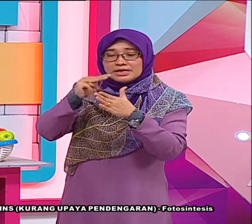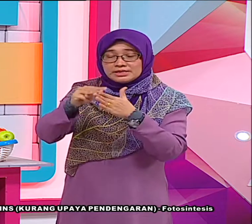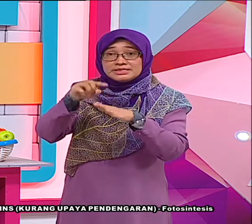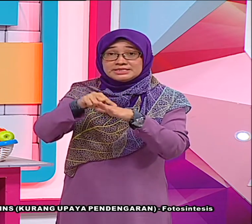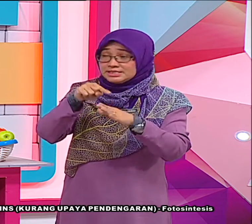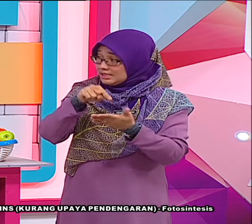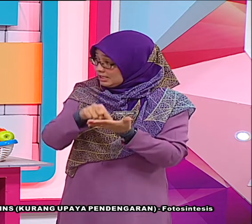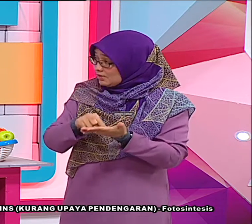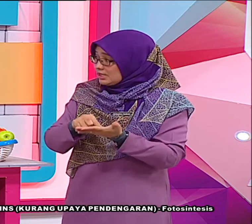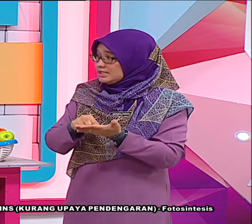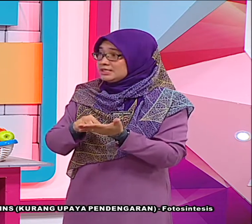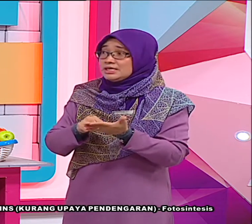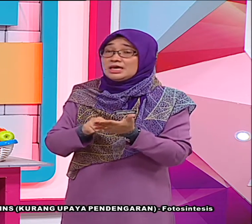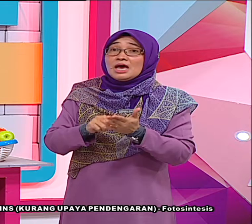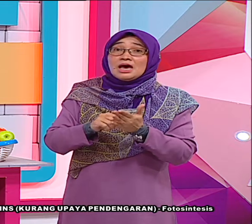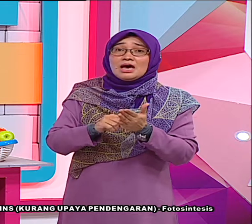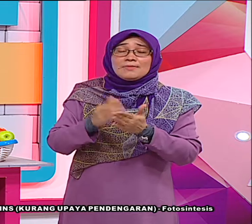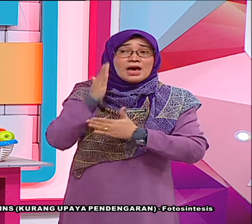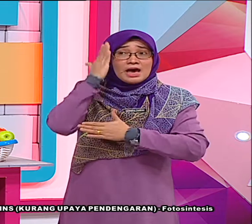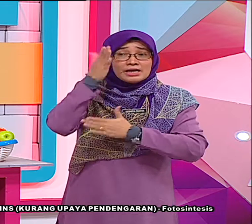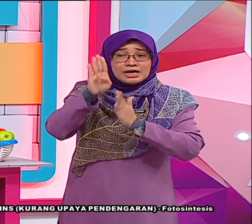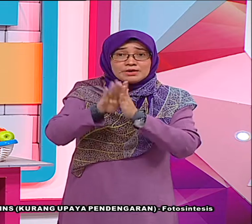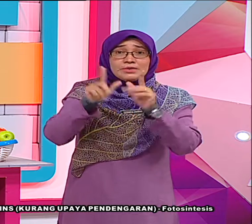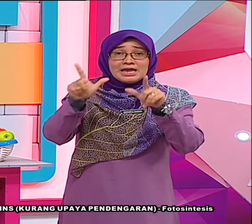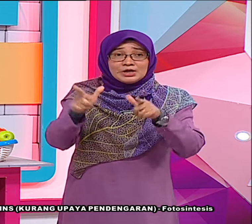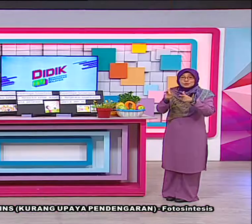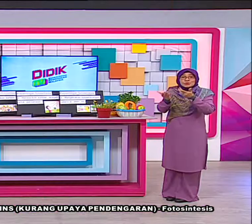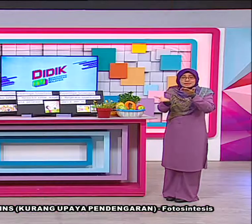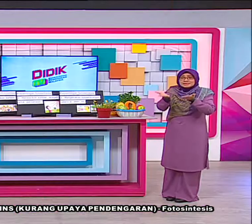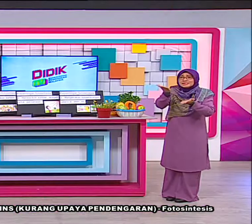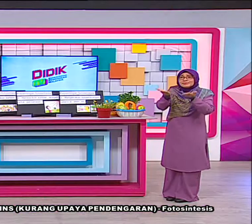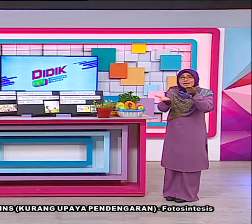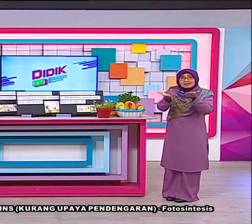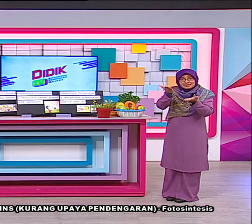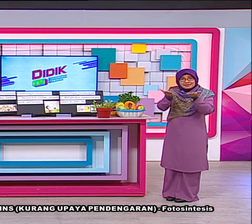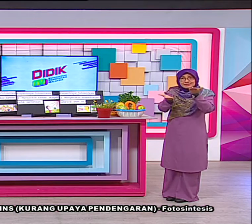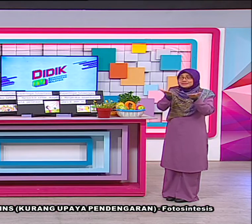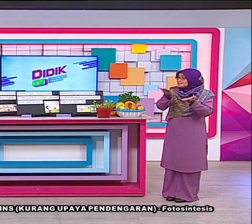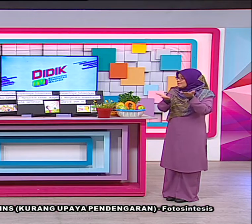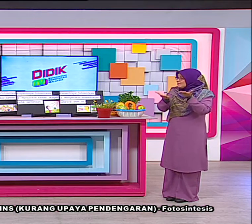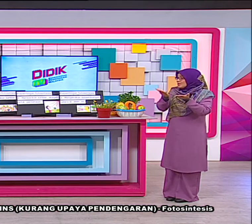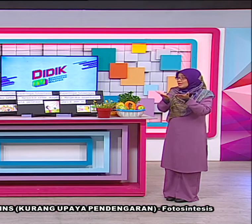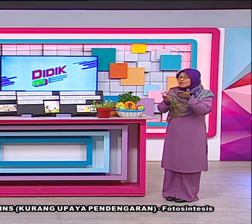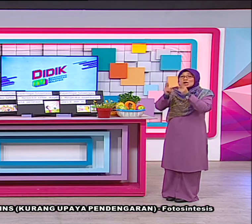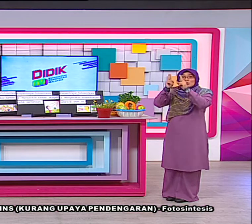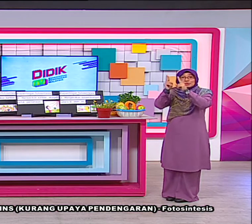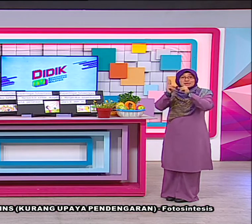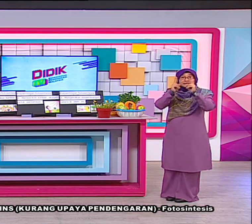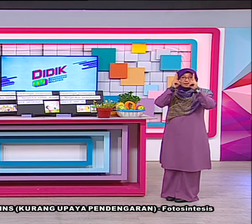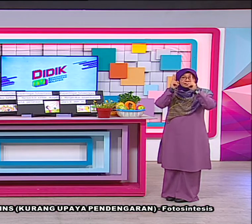matre di sini oke di sini akan berlaku Keseimbangan keseimbangan udara